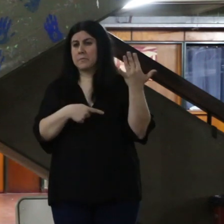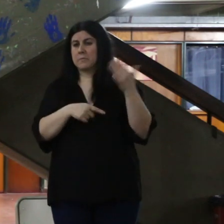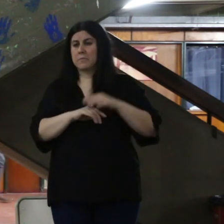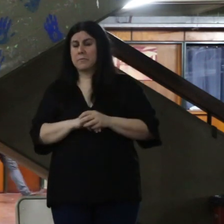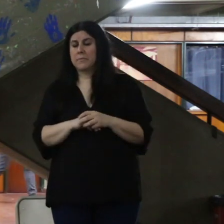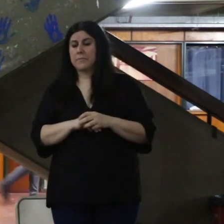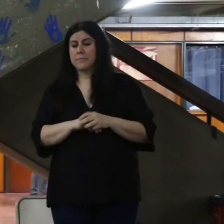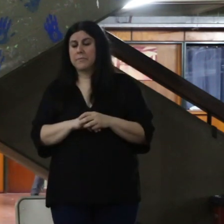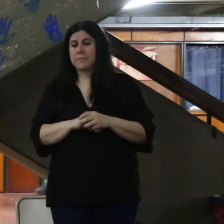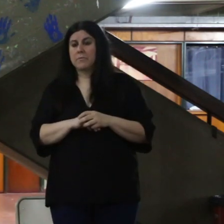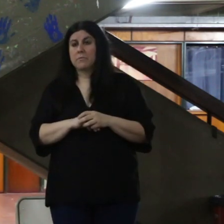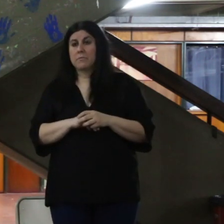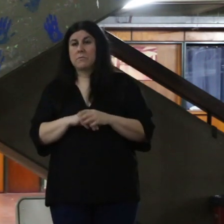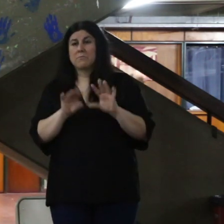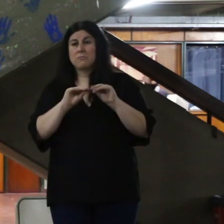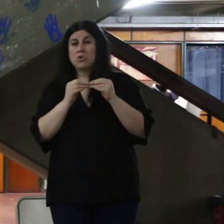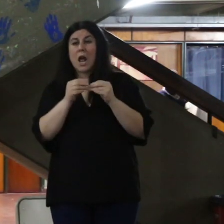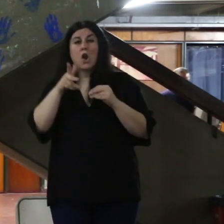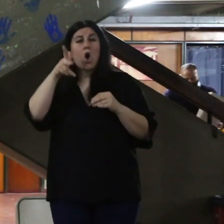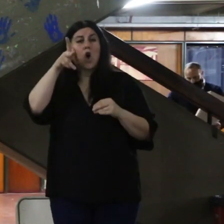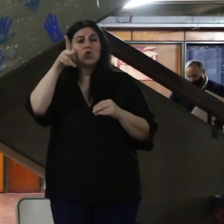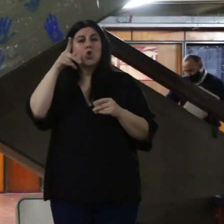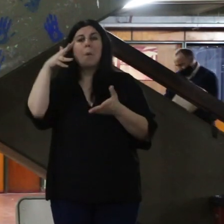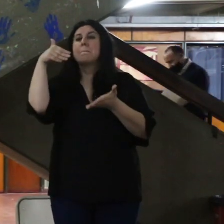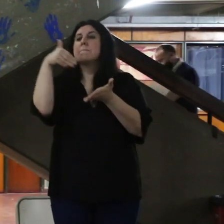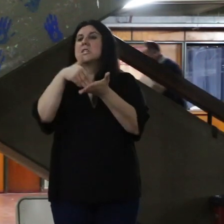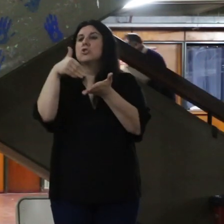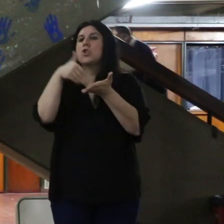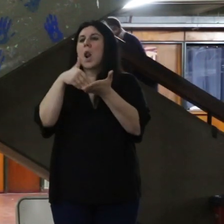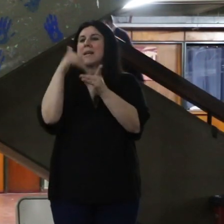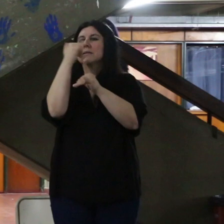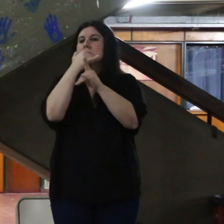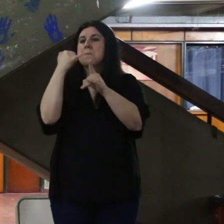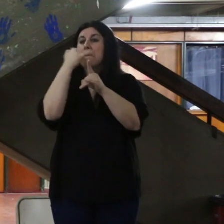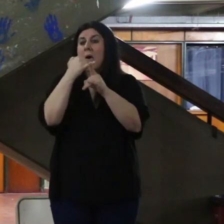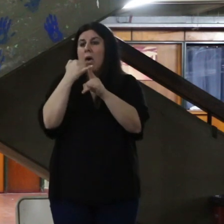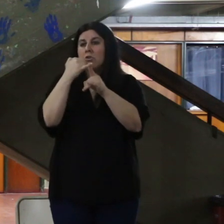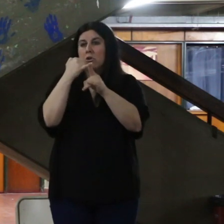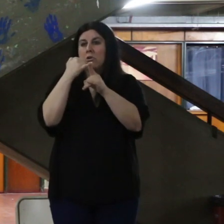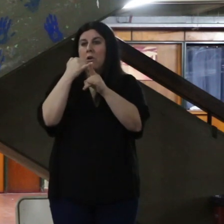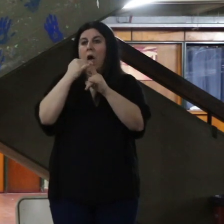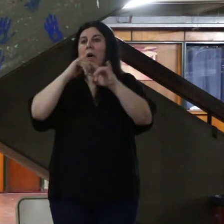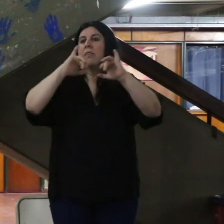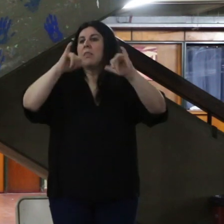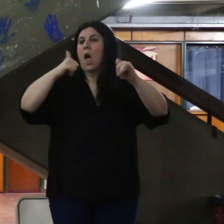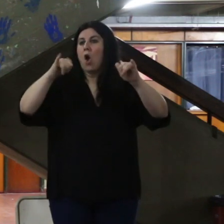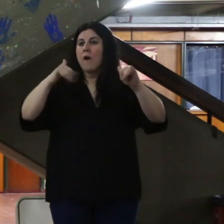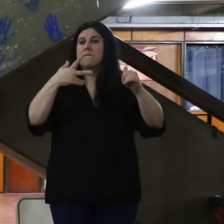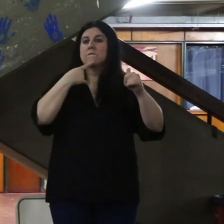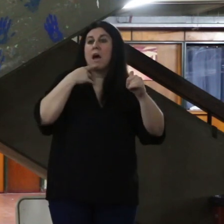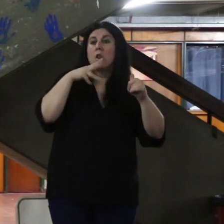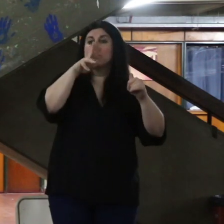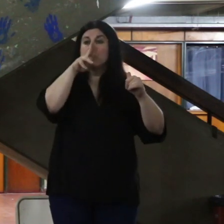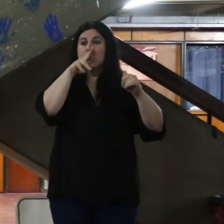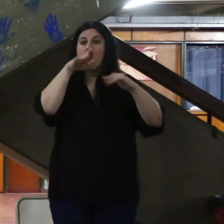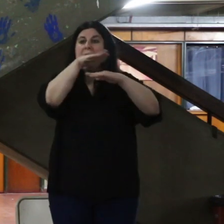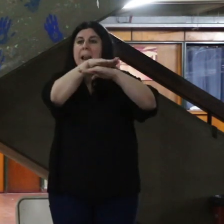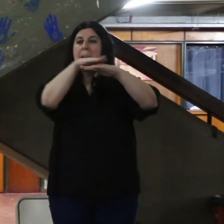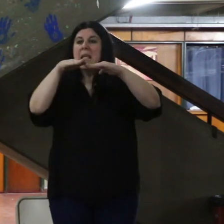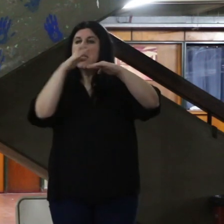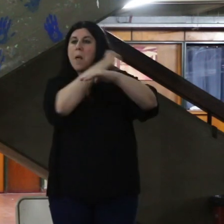Salimos con 8 millones, casi 8 millones y medio de pibes y pibas bajo la línea de